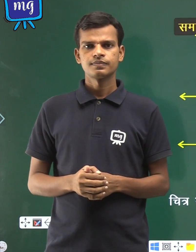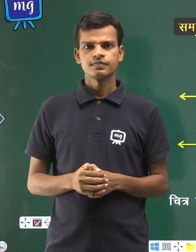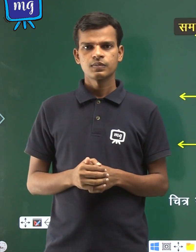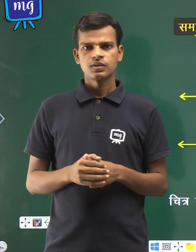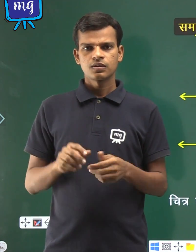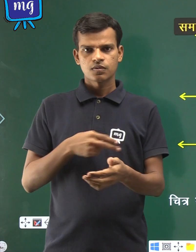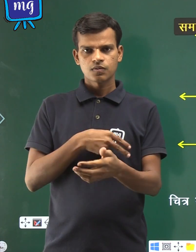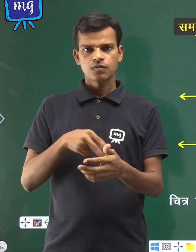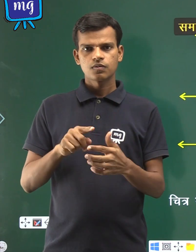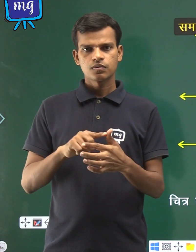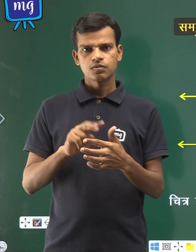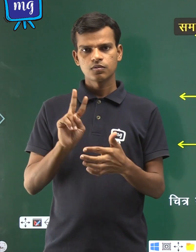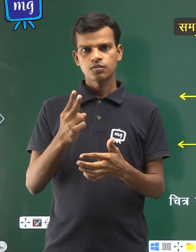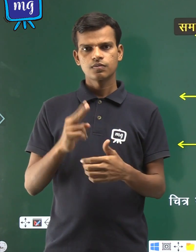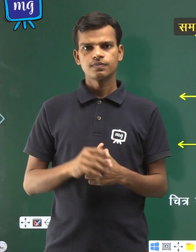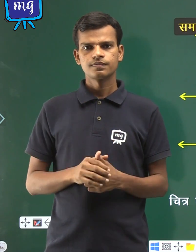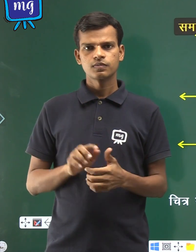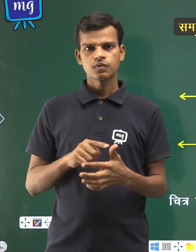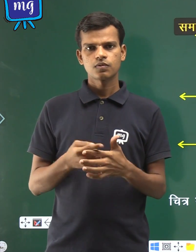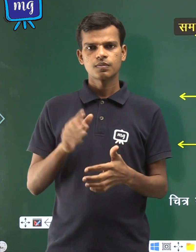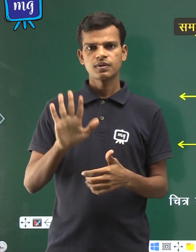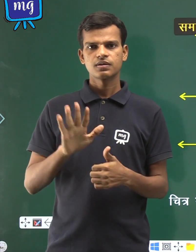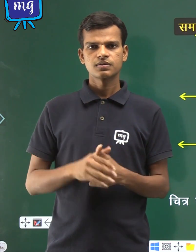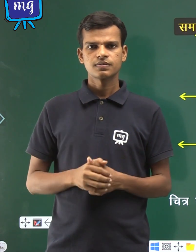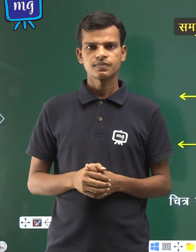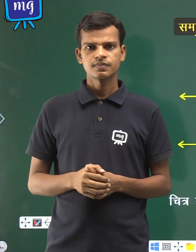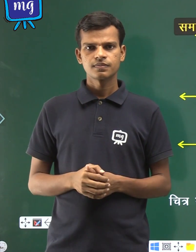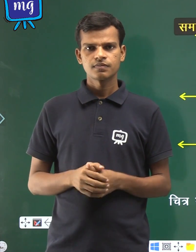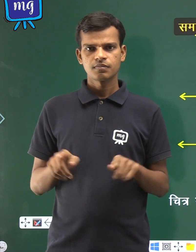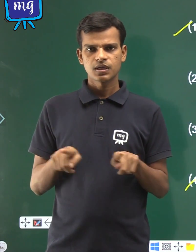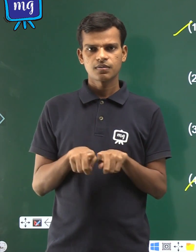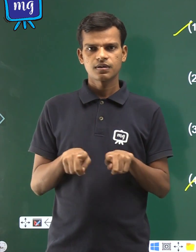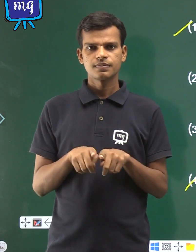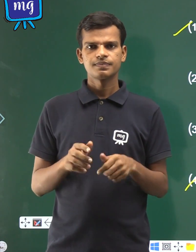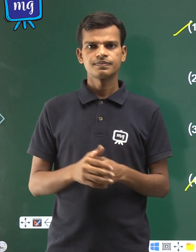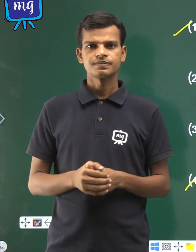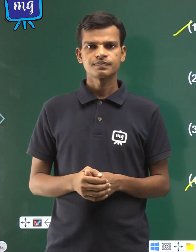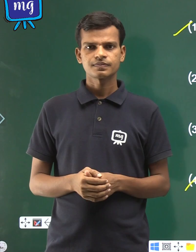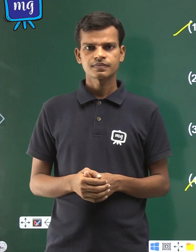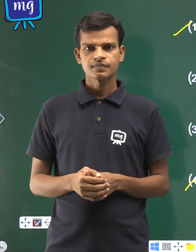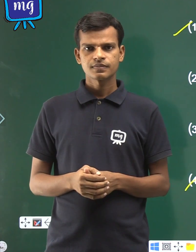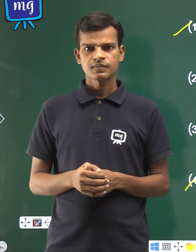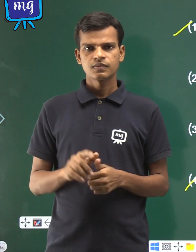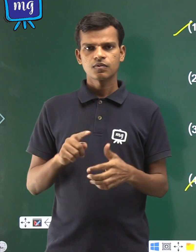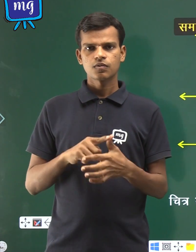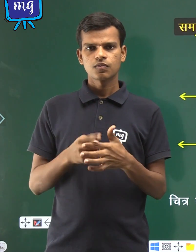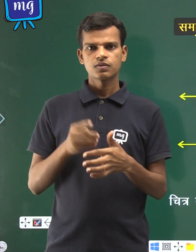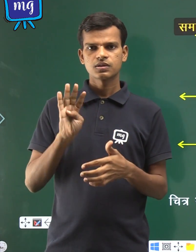कौन 2, कौन 5 बराबर हैं। कौन